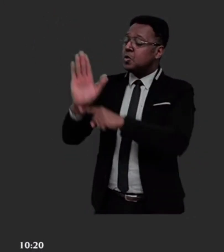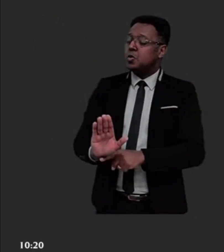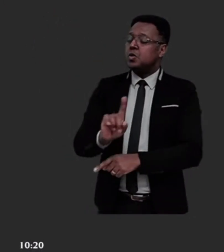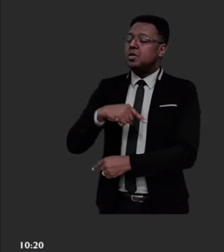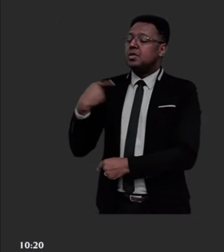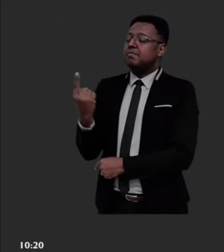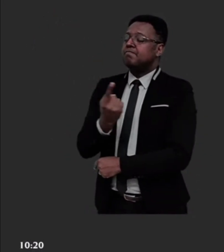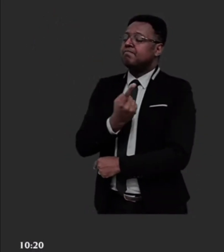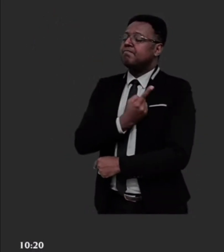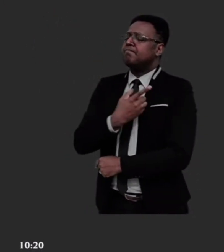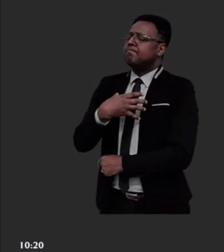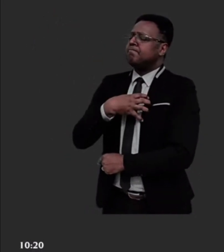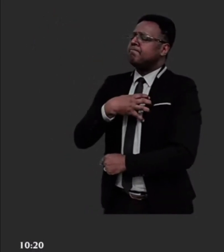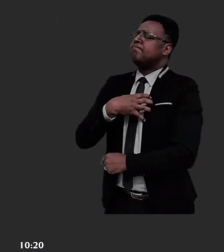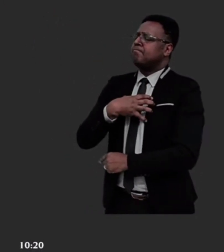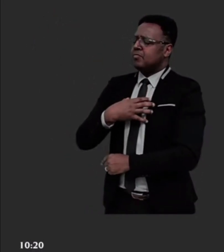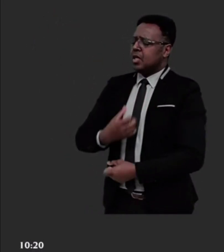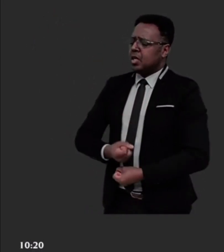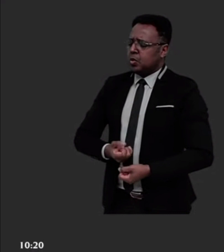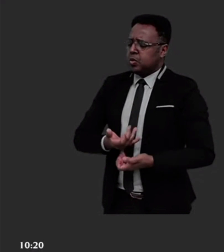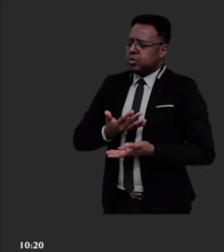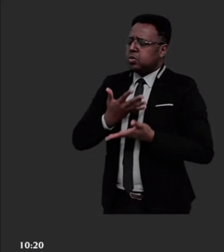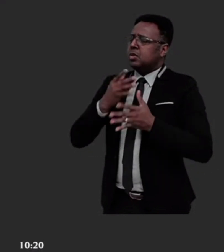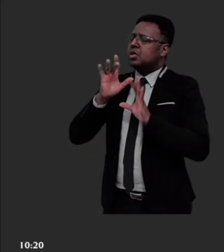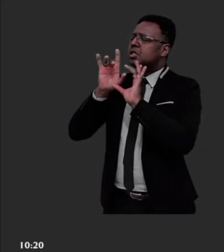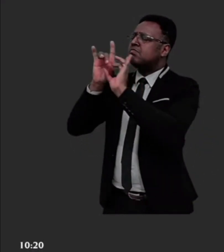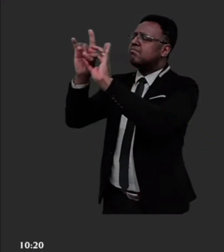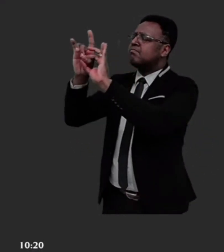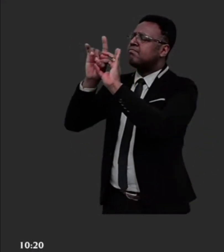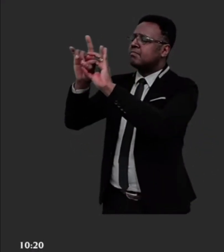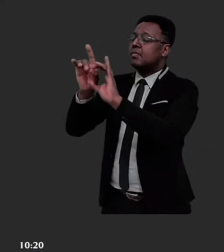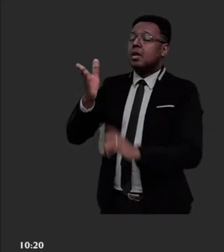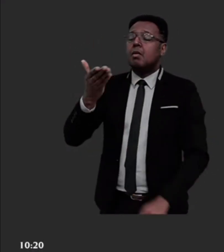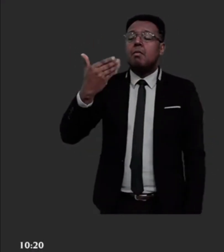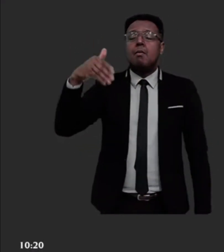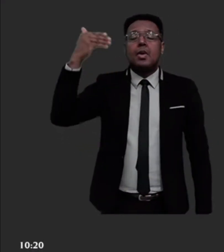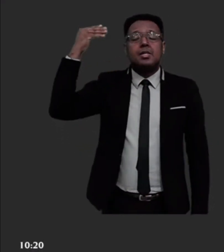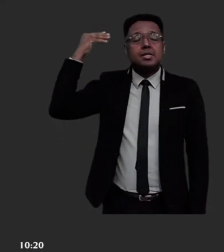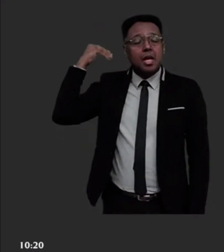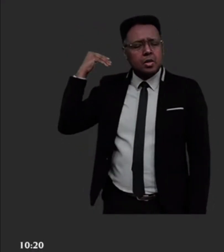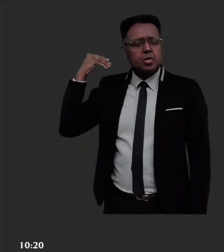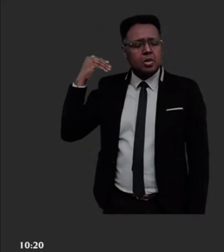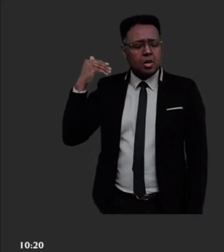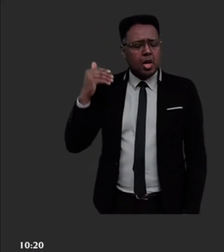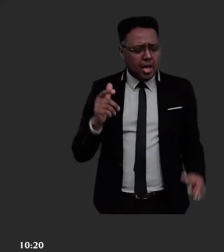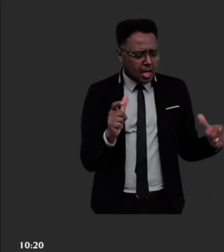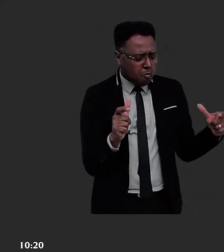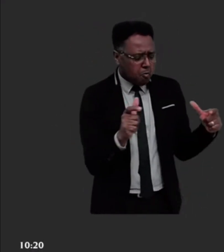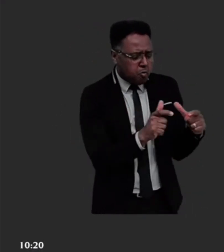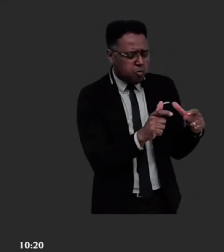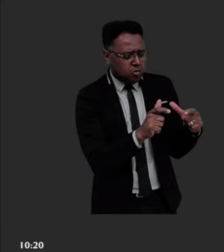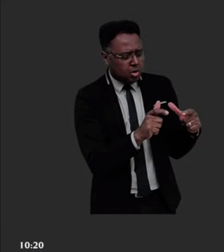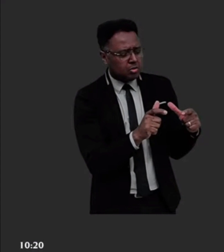Santo, aleluia. Naquele dia era um punhadinho de povo que estava aguardando, Senhor, a descida do